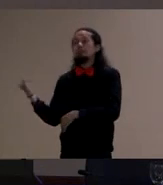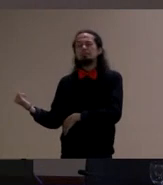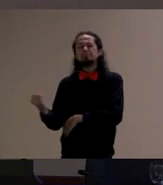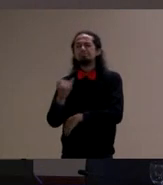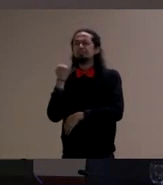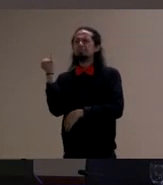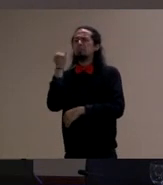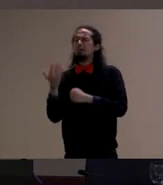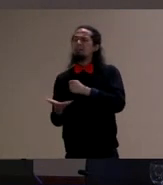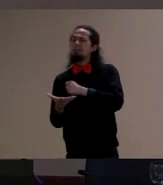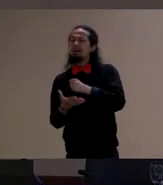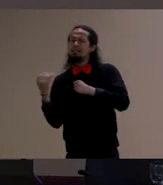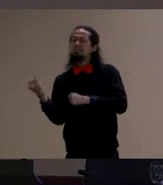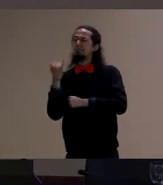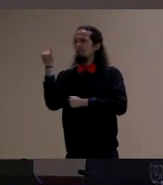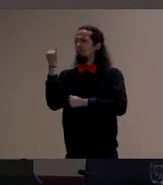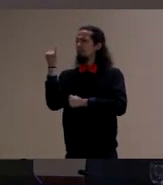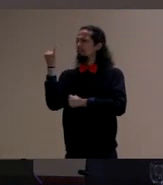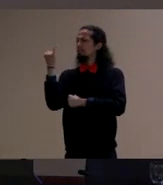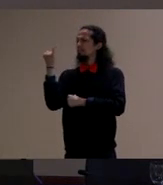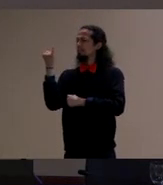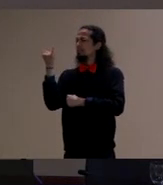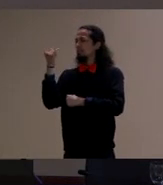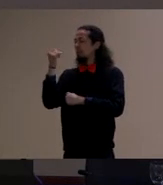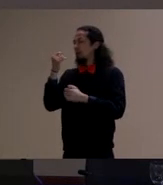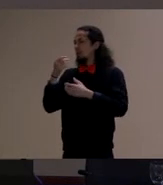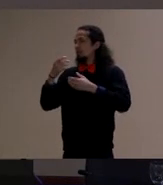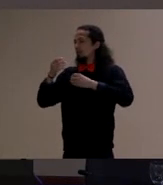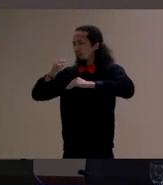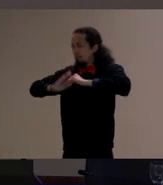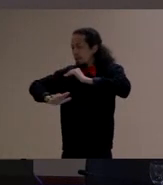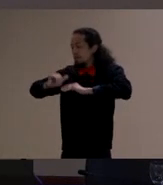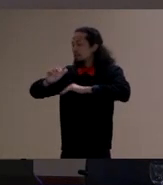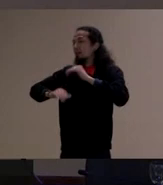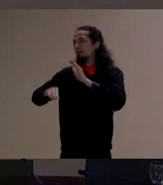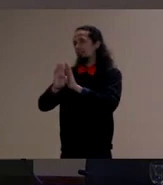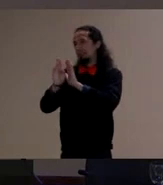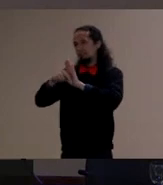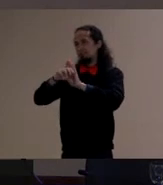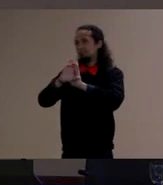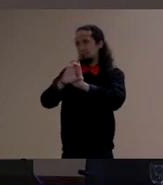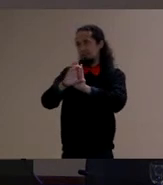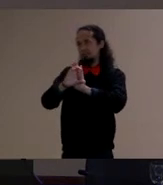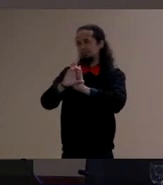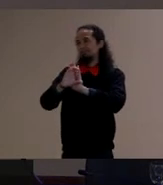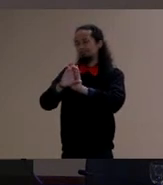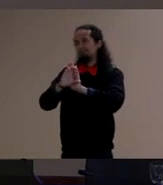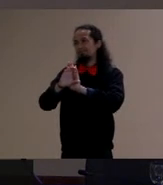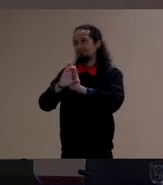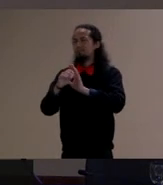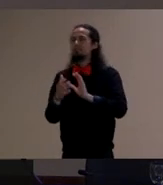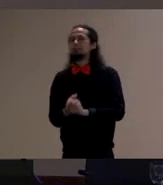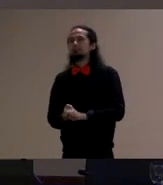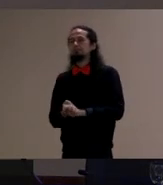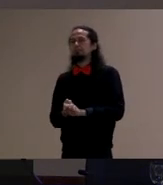decisão de como implementar a bncc né E nesse